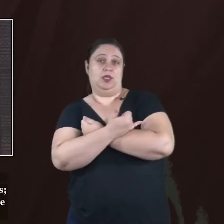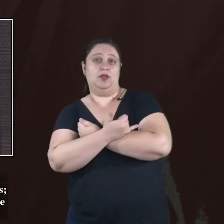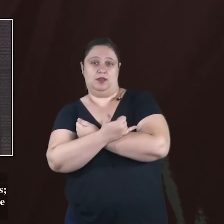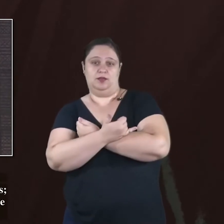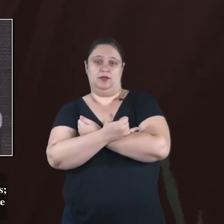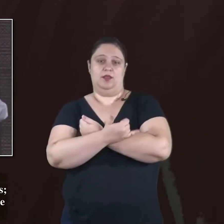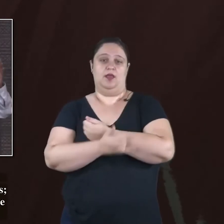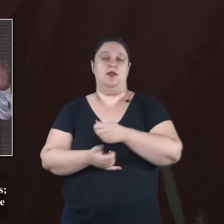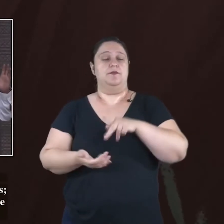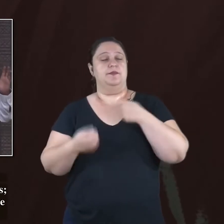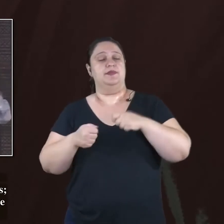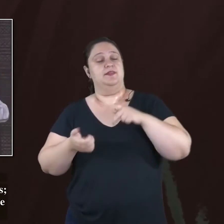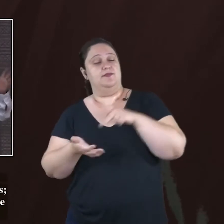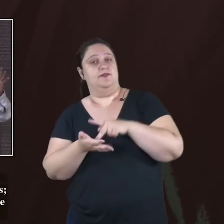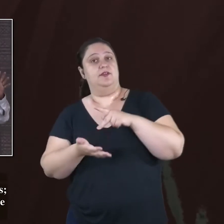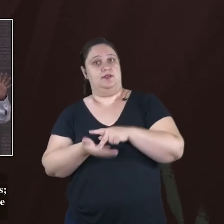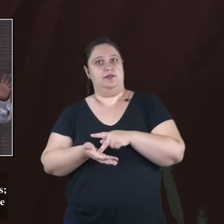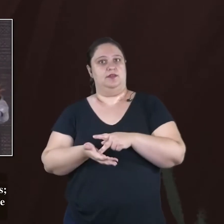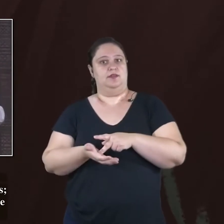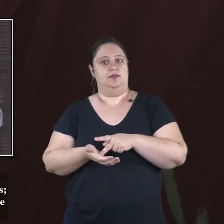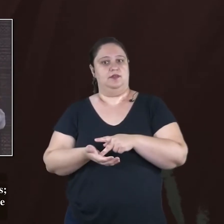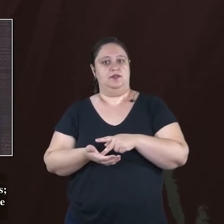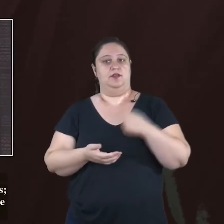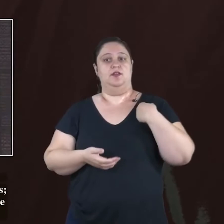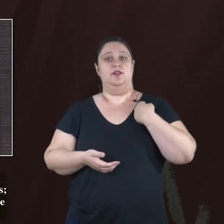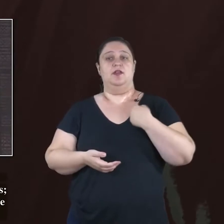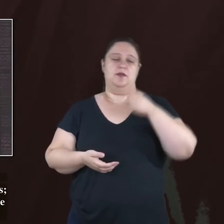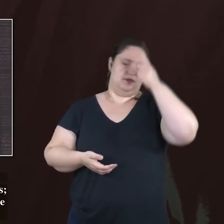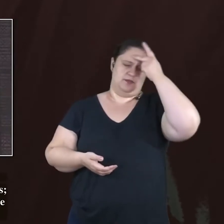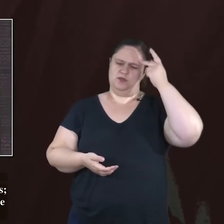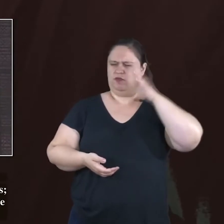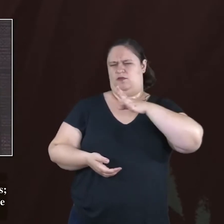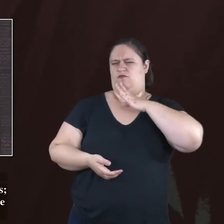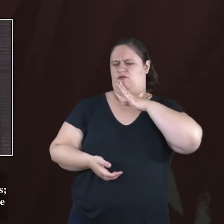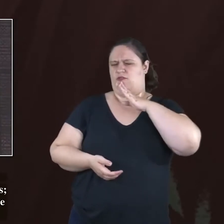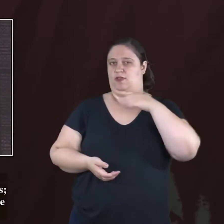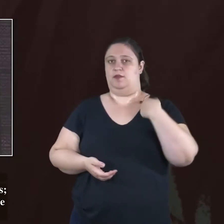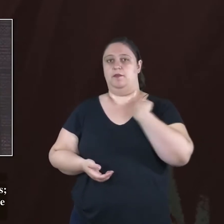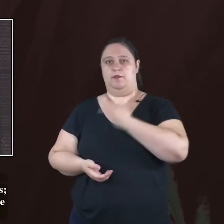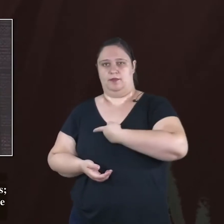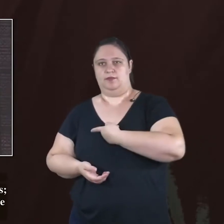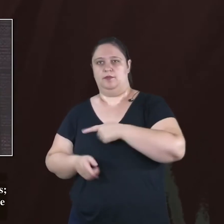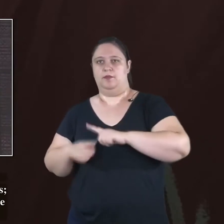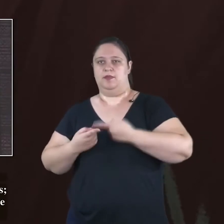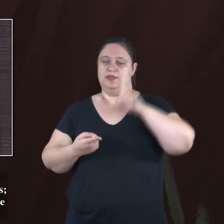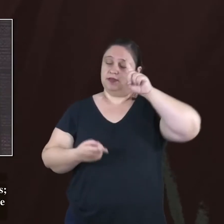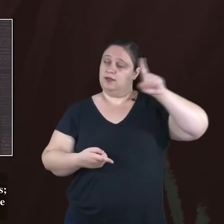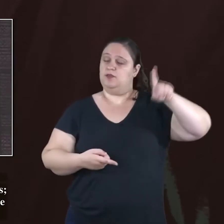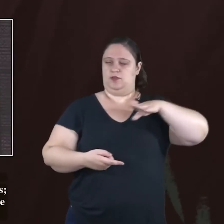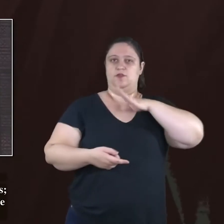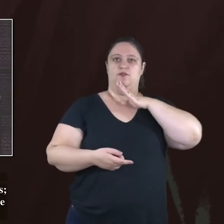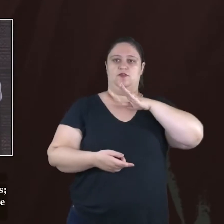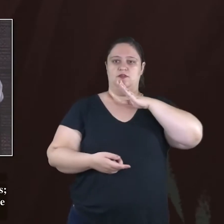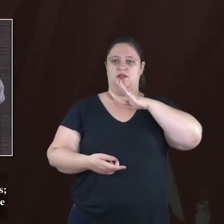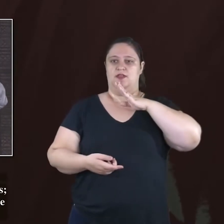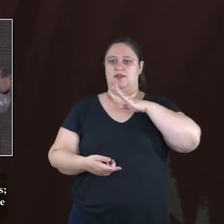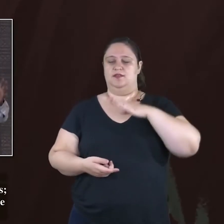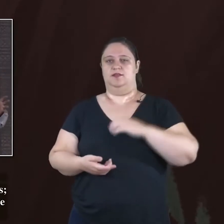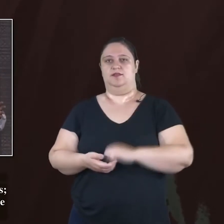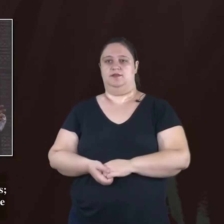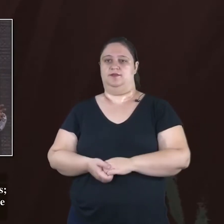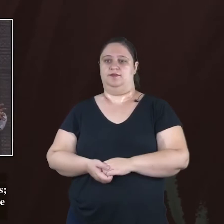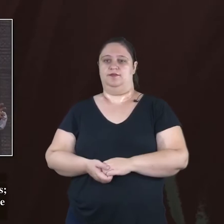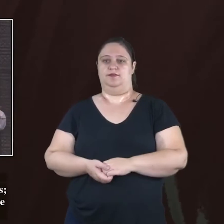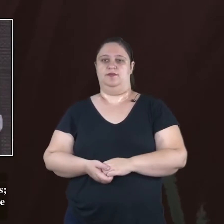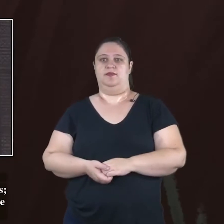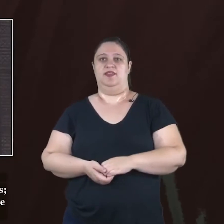desconhecidos, no entanto bem conhecidos. Nós somos desconhecidos, irmão, porém bem conhecidos. Como se estivéssemos morrendo, contudo, eis que vivemos. Ninguém consegue